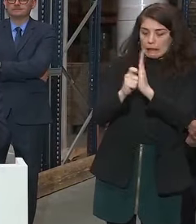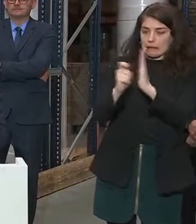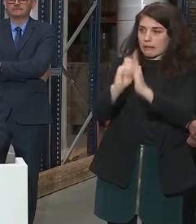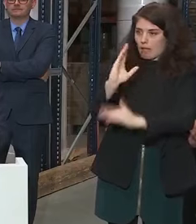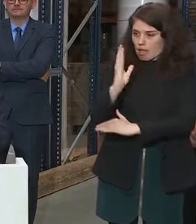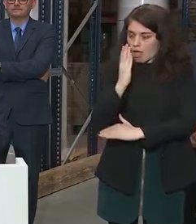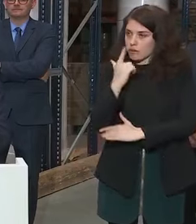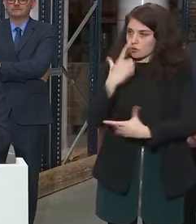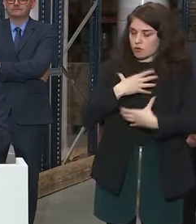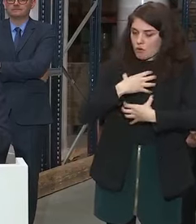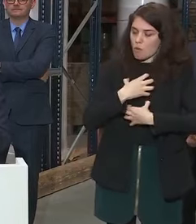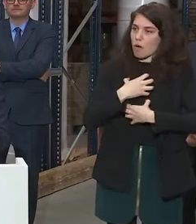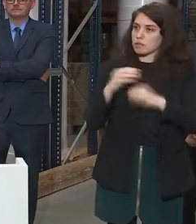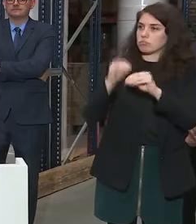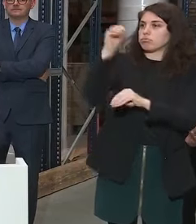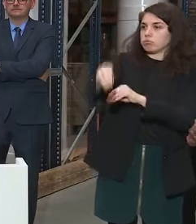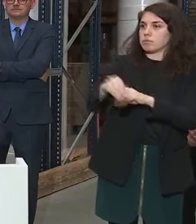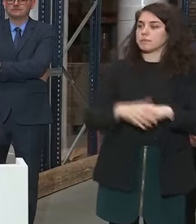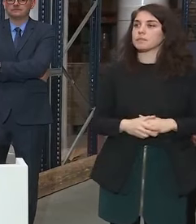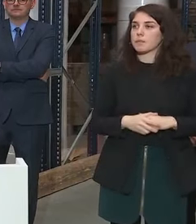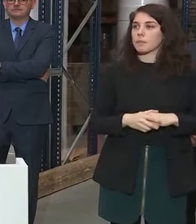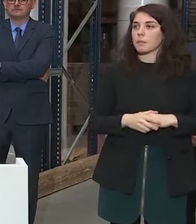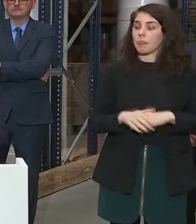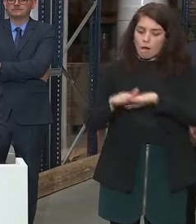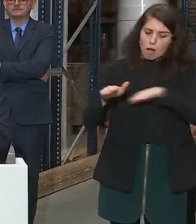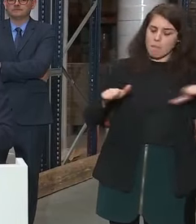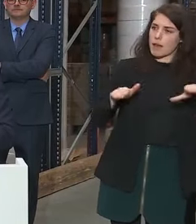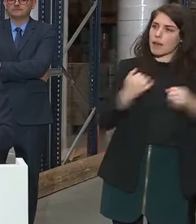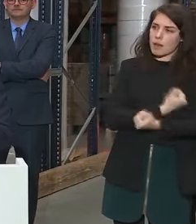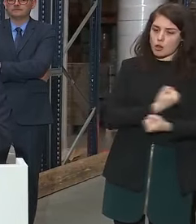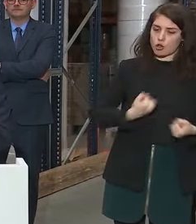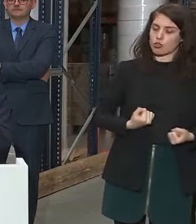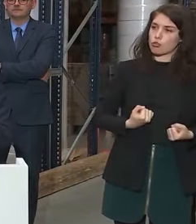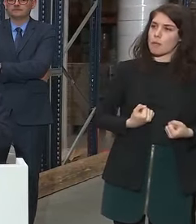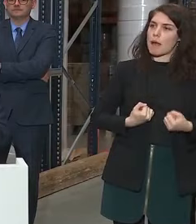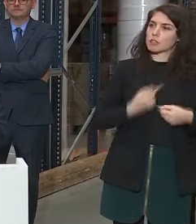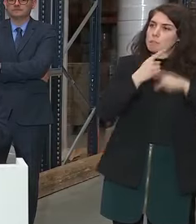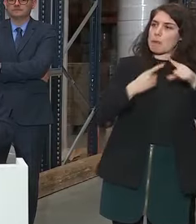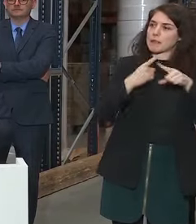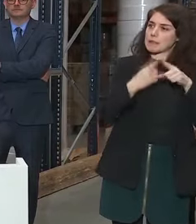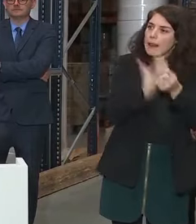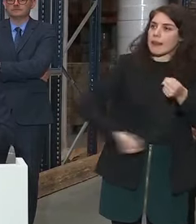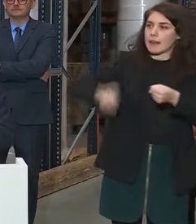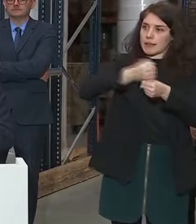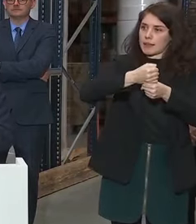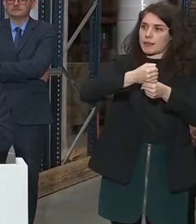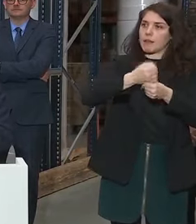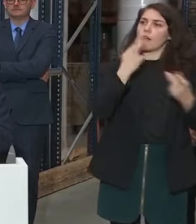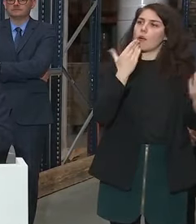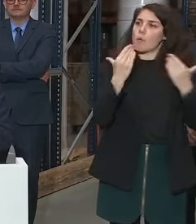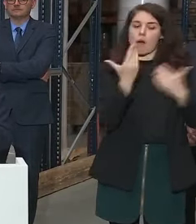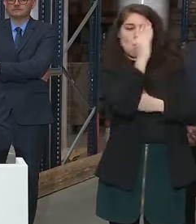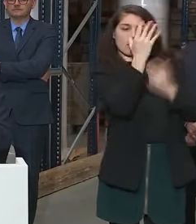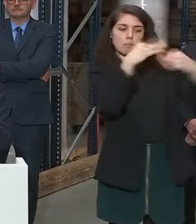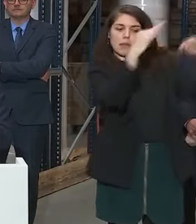Nous avons mis en place un dispositif de chômage partiel en nous inspirant de nos voisins, mais en étant plus généreux qu'eux, dont le gouvernement a précisé les